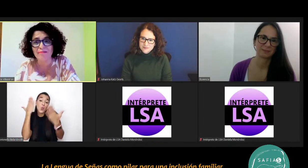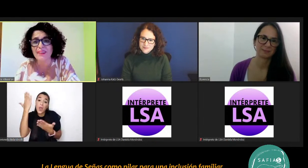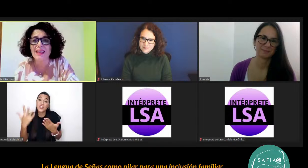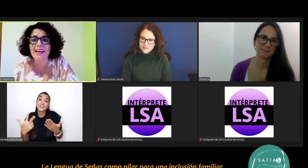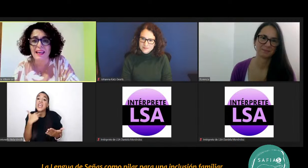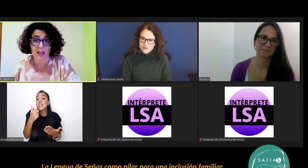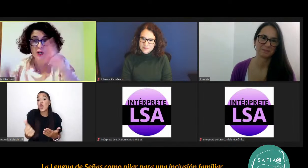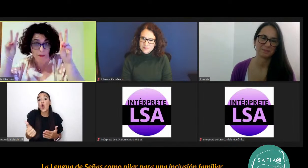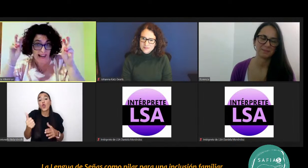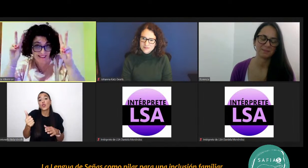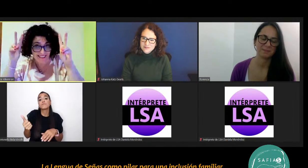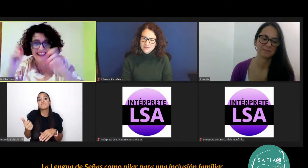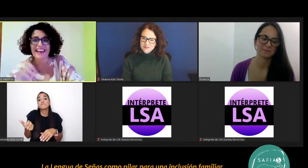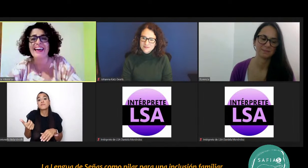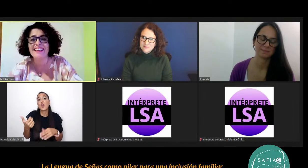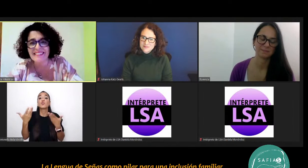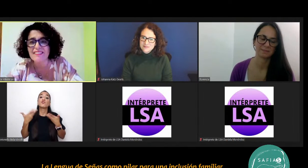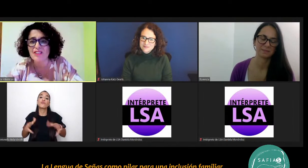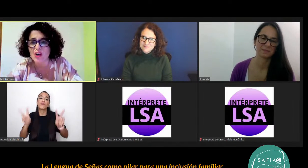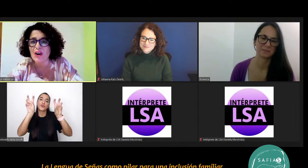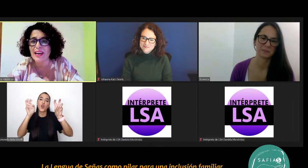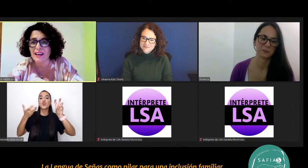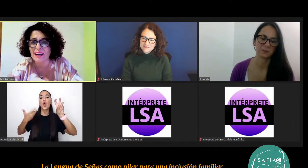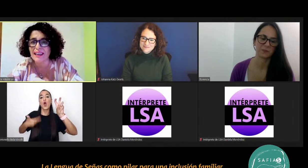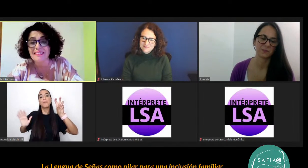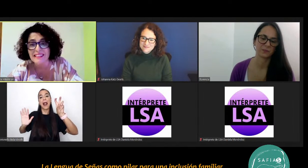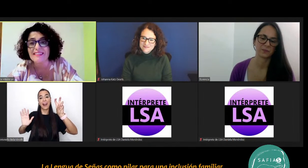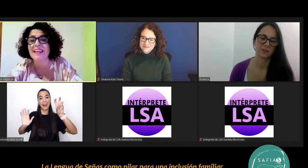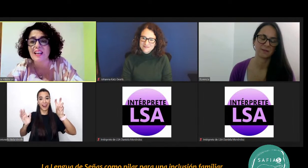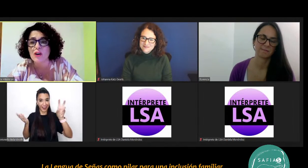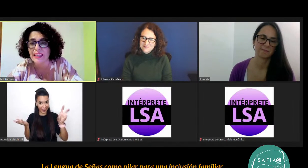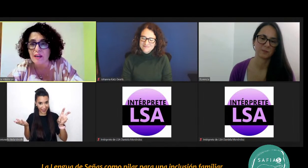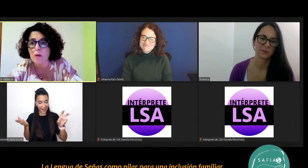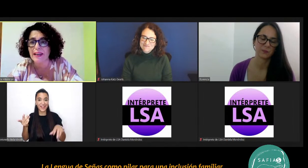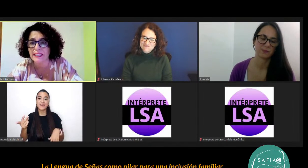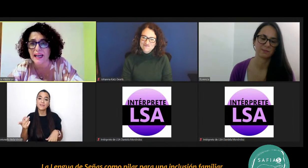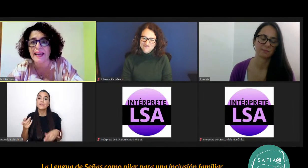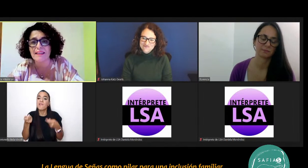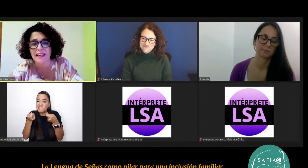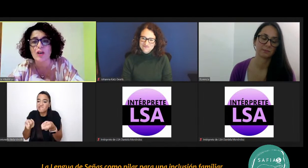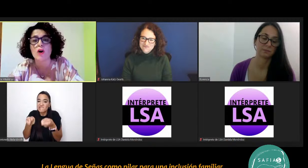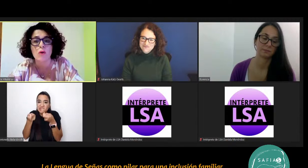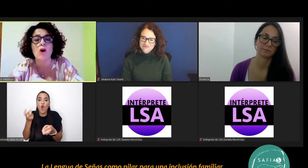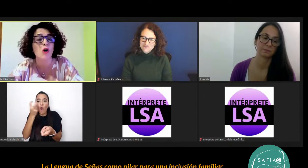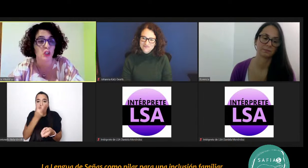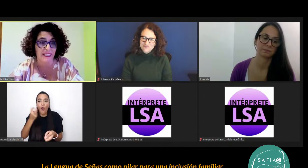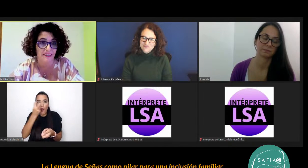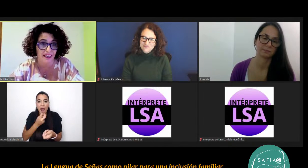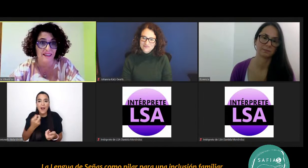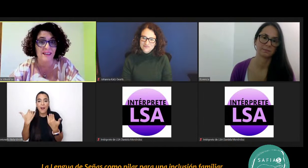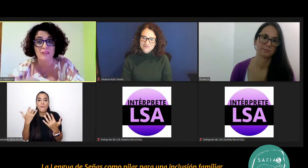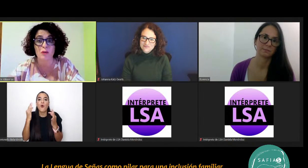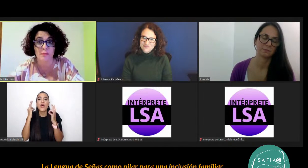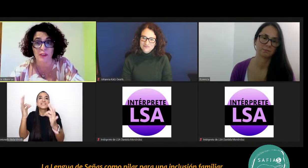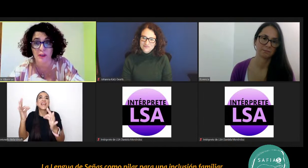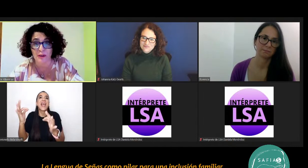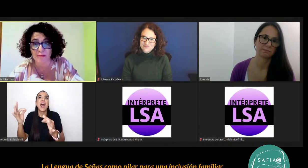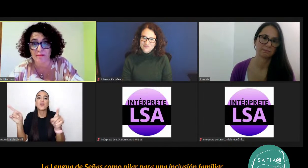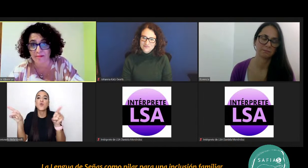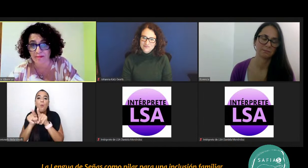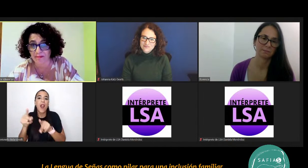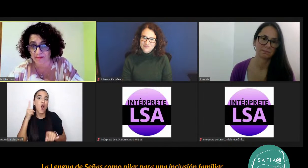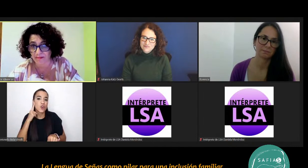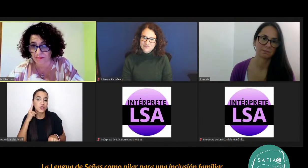normales. E insiste en el oralismo para llegar a ser como oyente. Es un